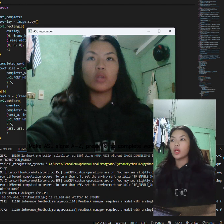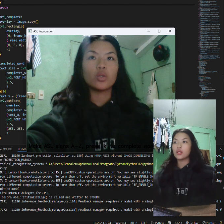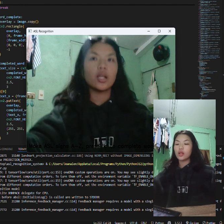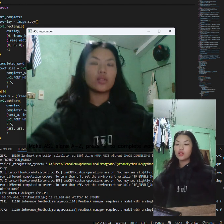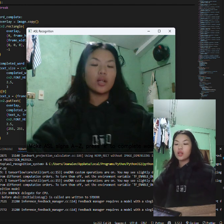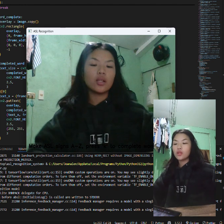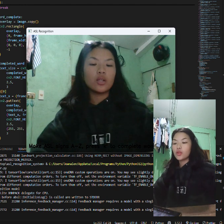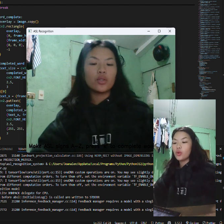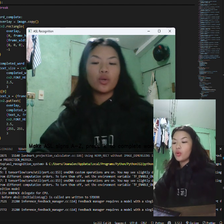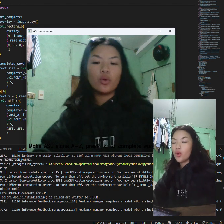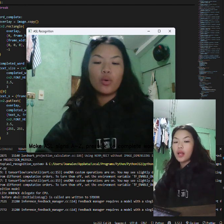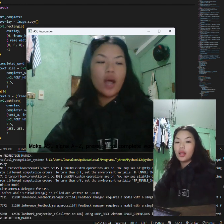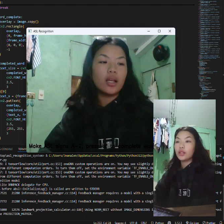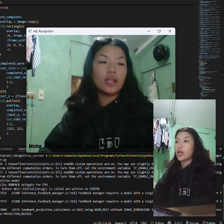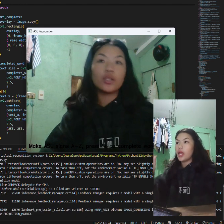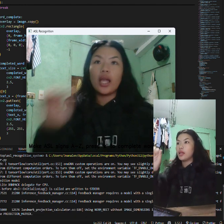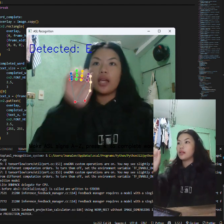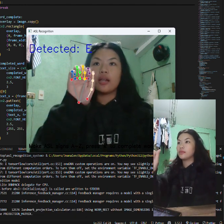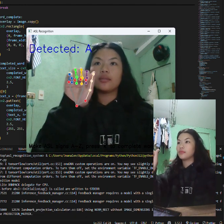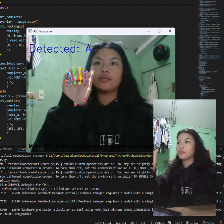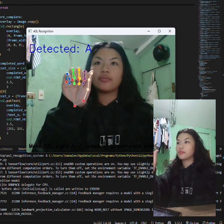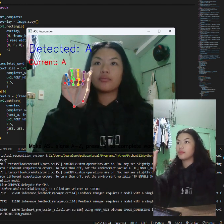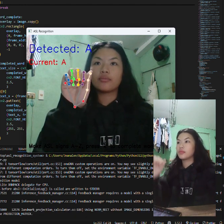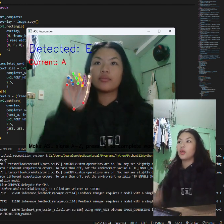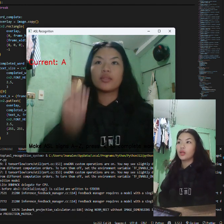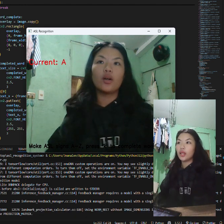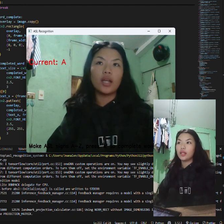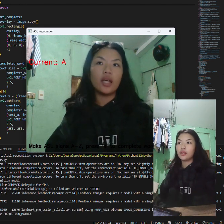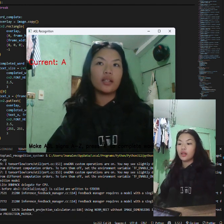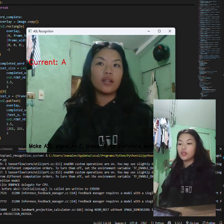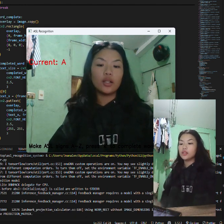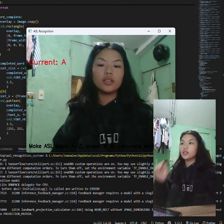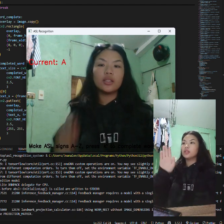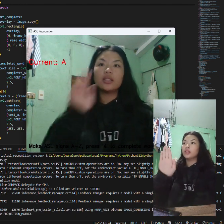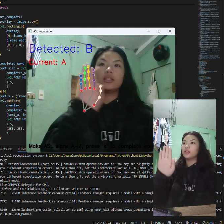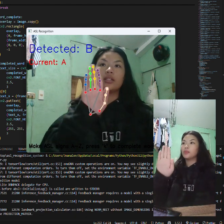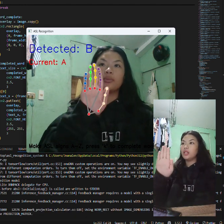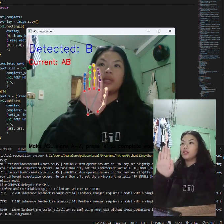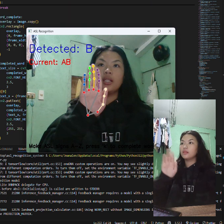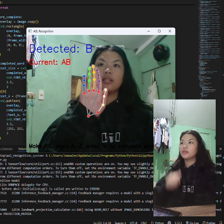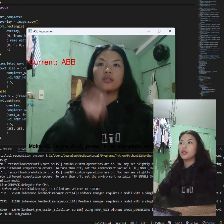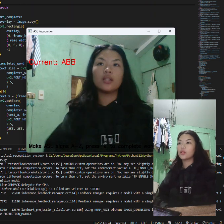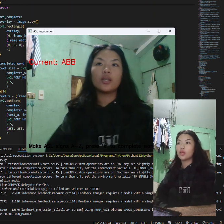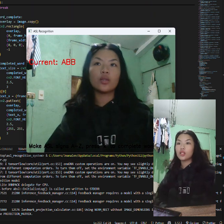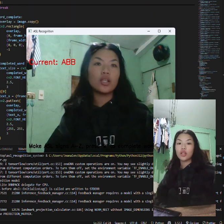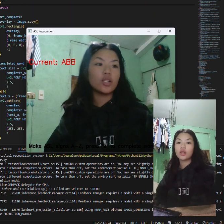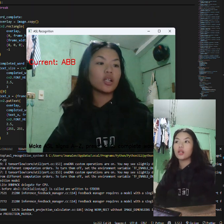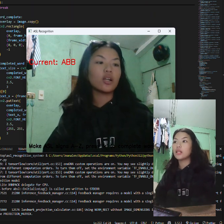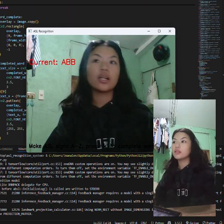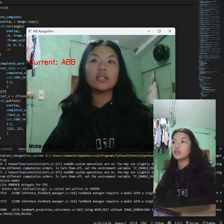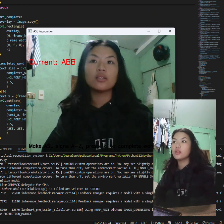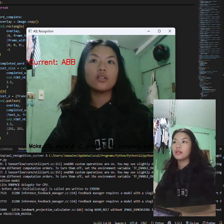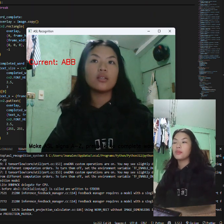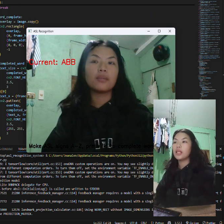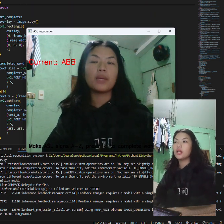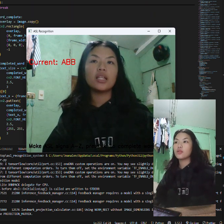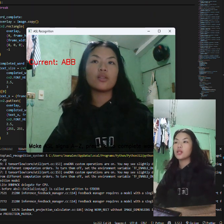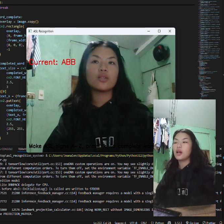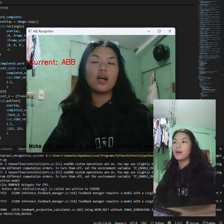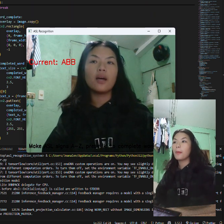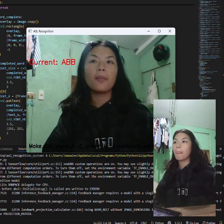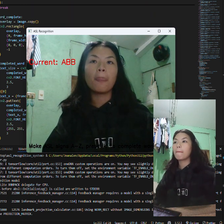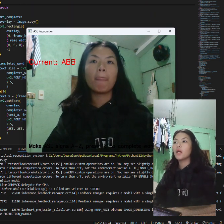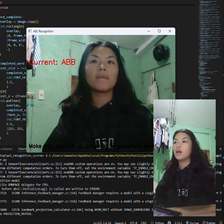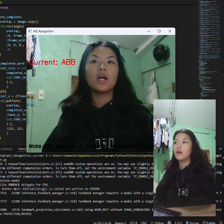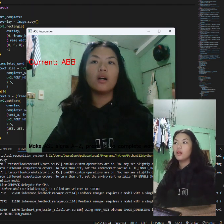So okay, let's start. So letter A. Okay, record. Letter B. So na siya current, no? Magitan ko